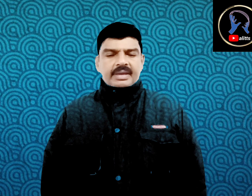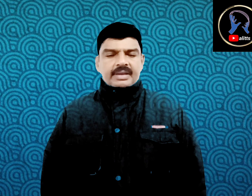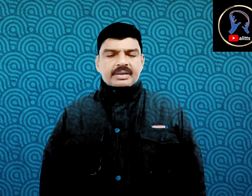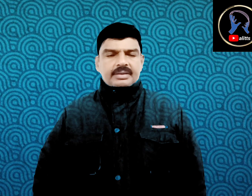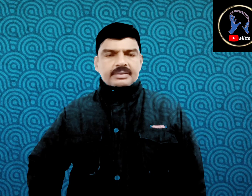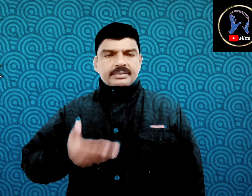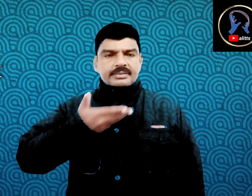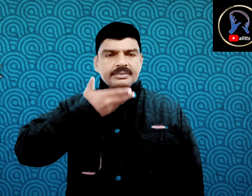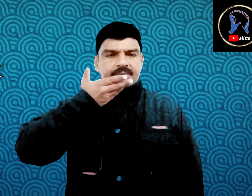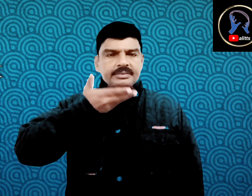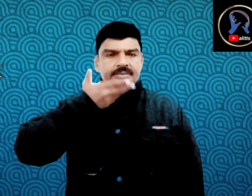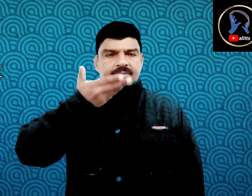कहना